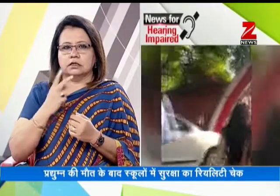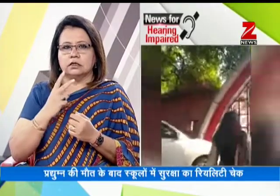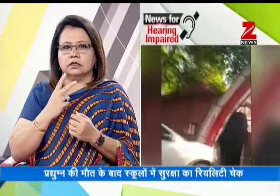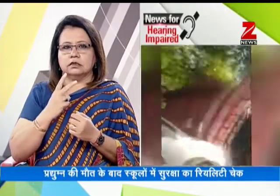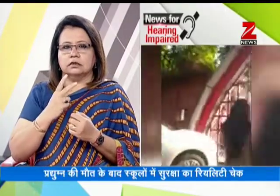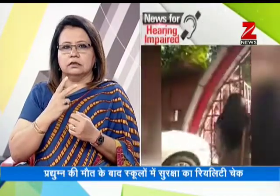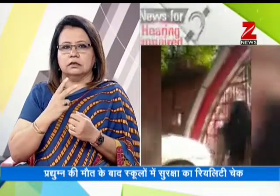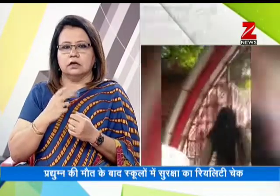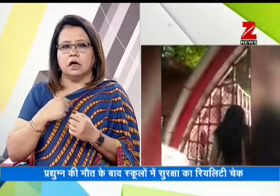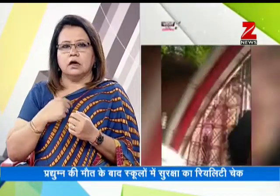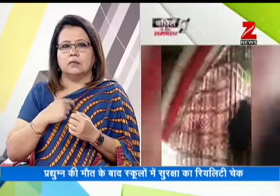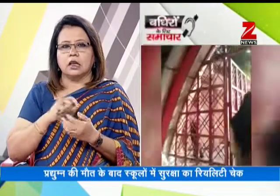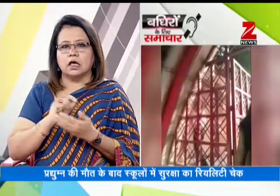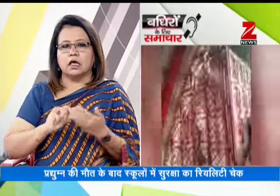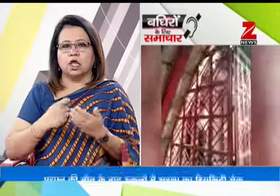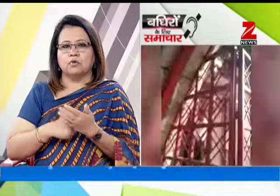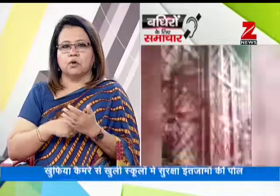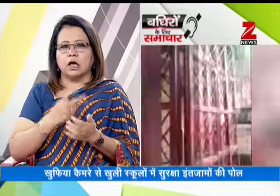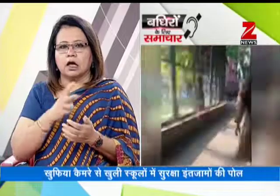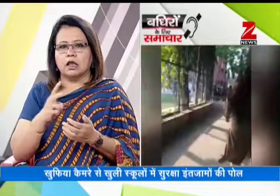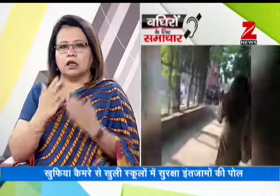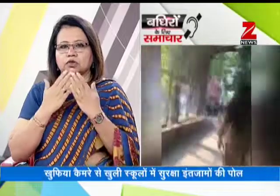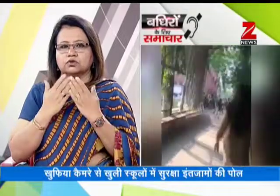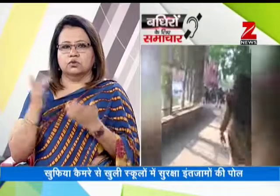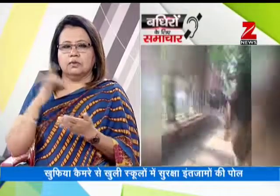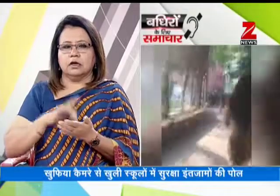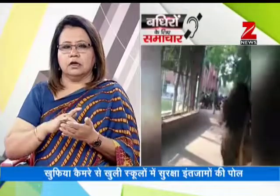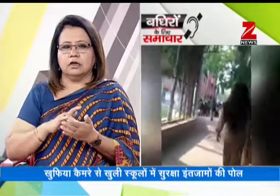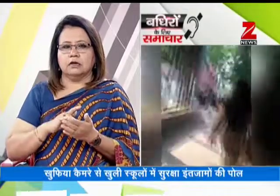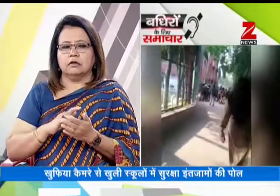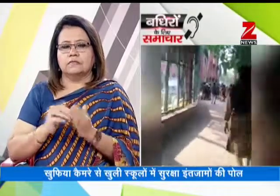लिया। हमारे रिपोर्टर अलग अलग स्कूलों में गए।